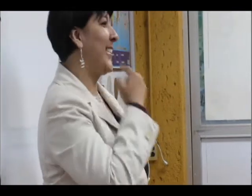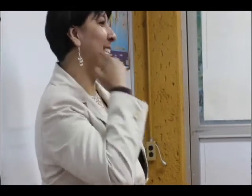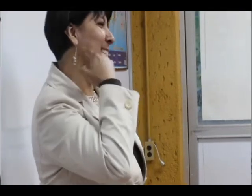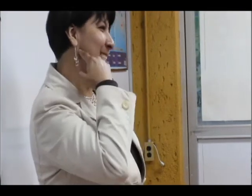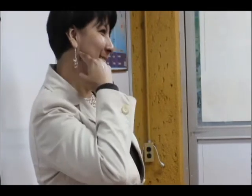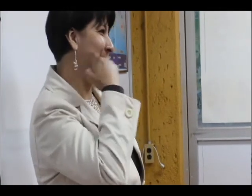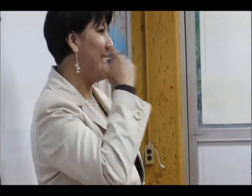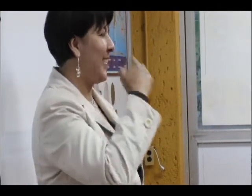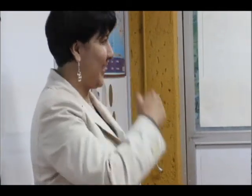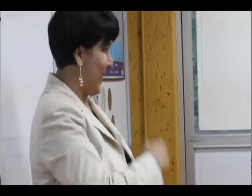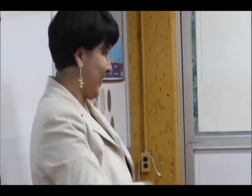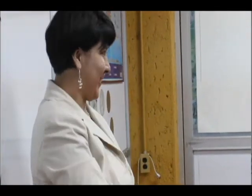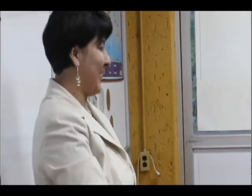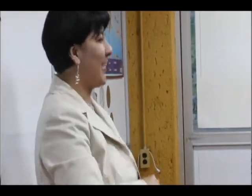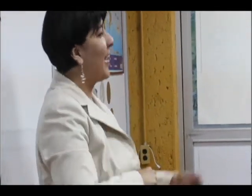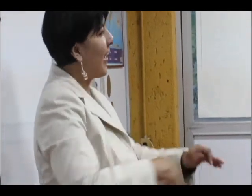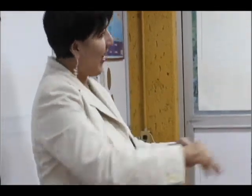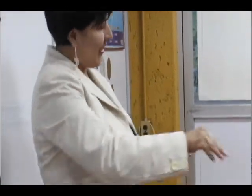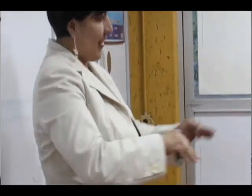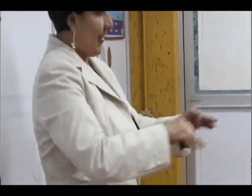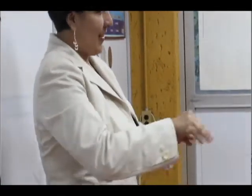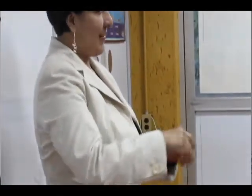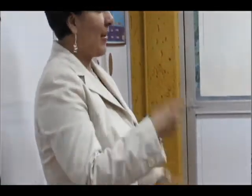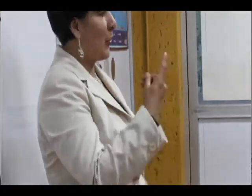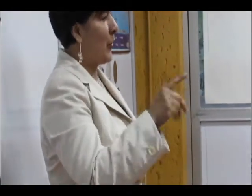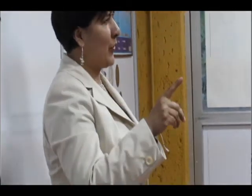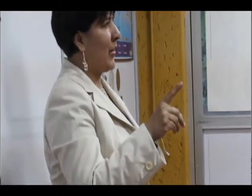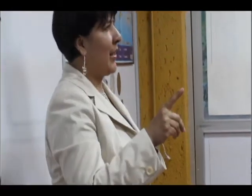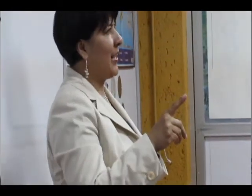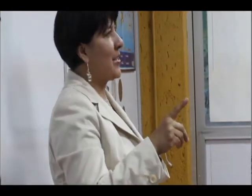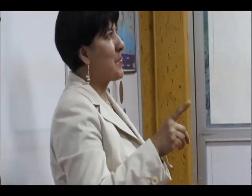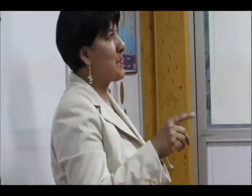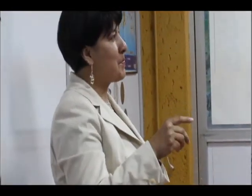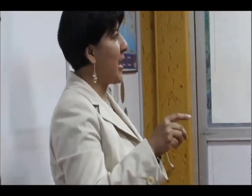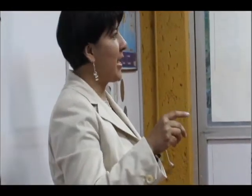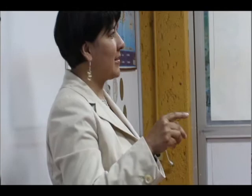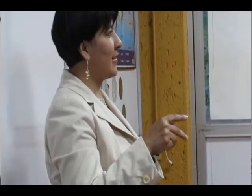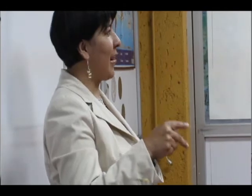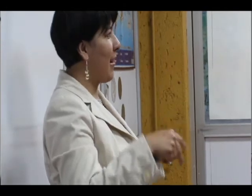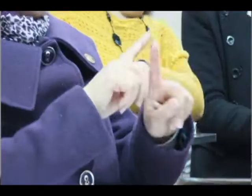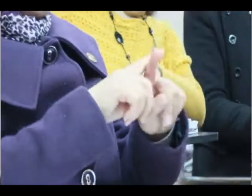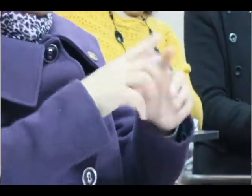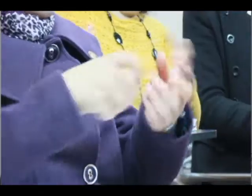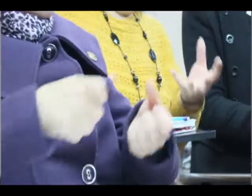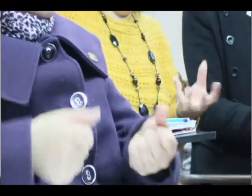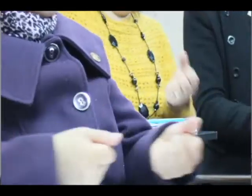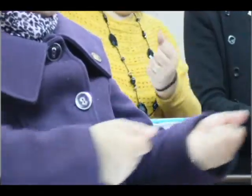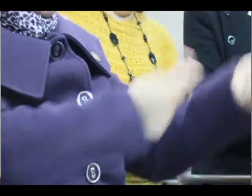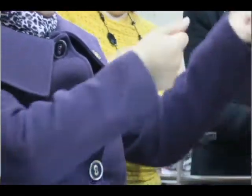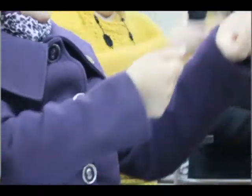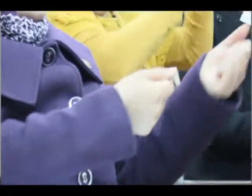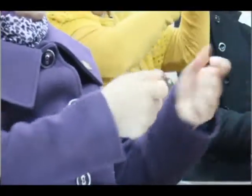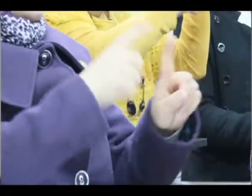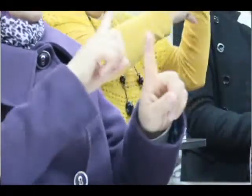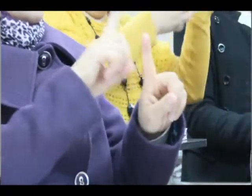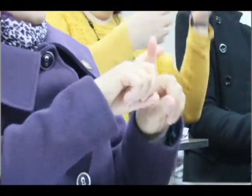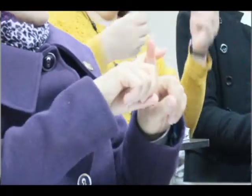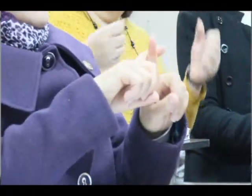CONANIS. Es la instancia que se dedica a dar ese tipo de, de constancias, certificaciones.